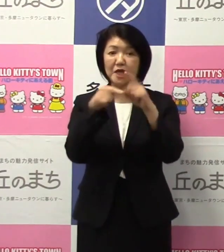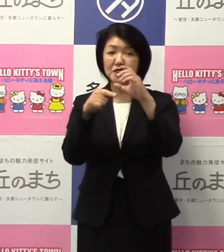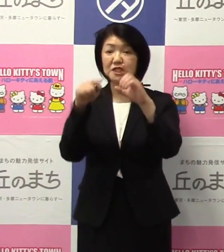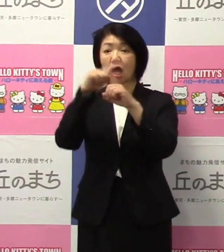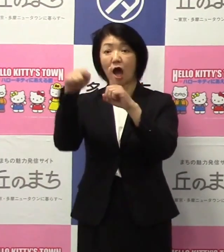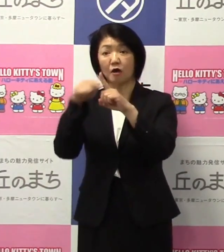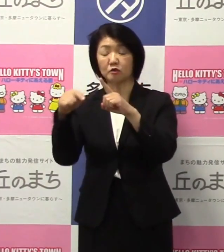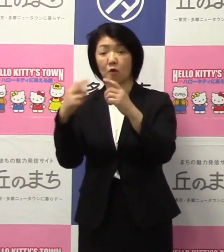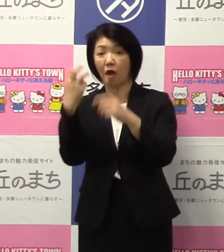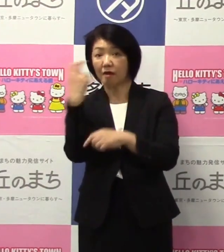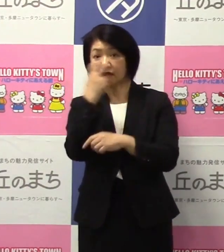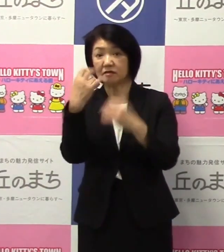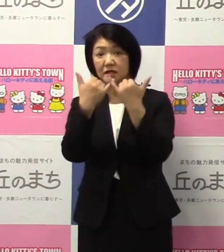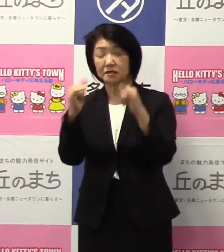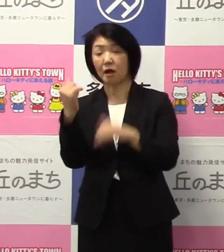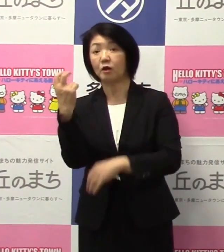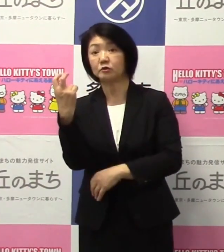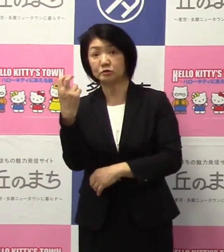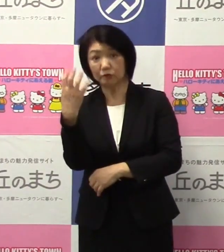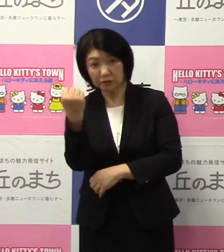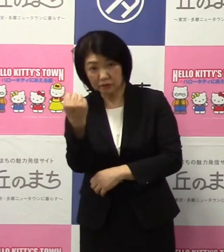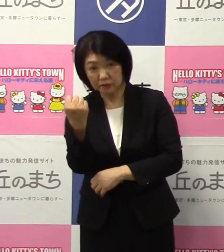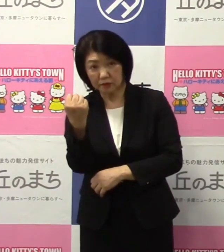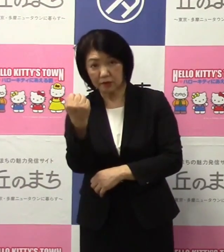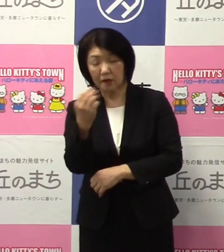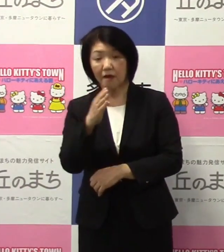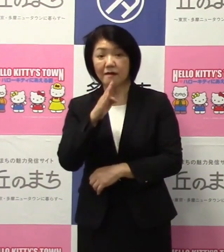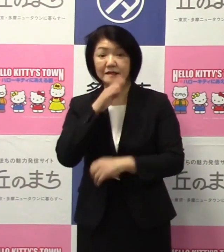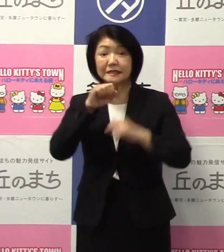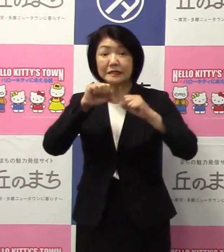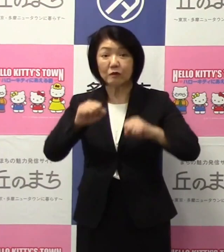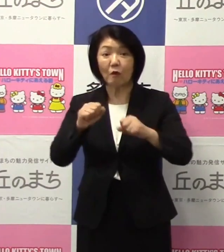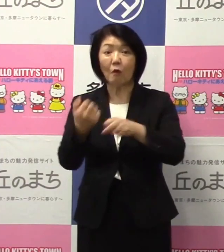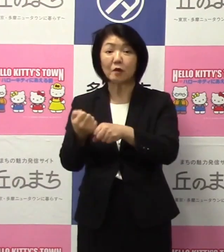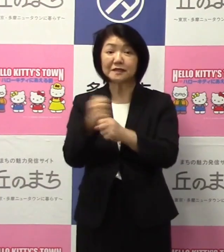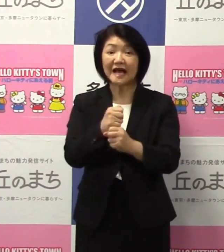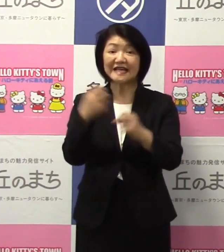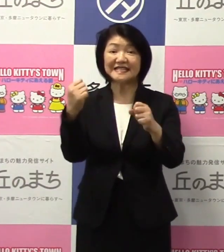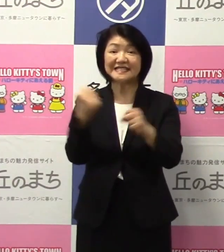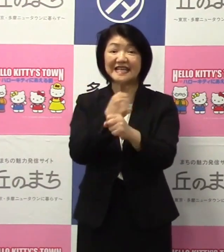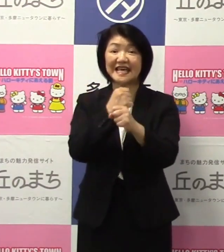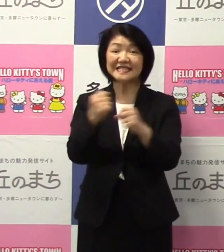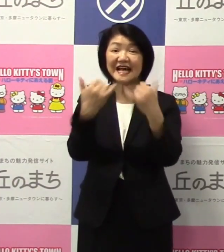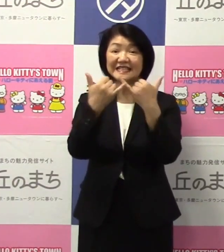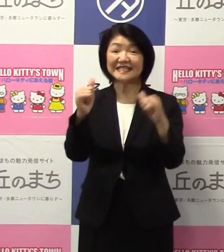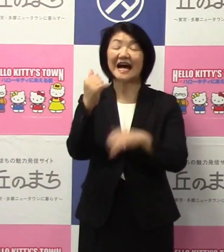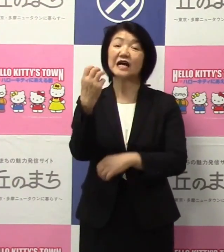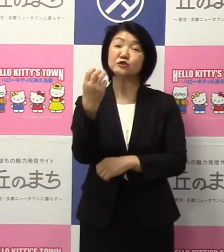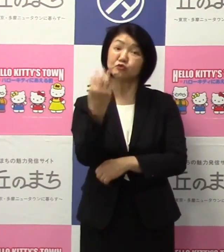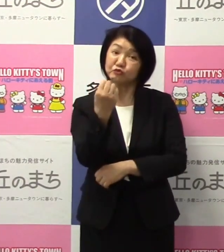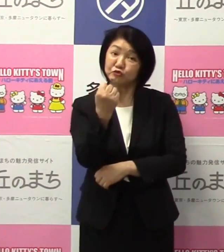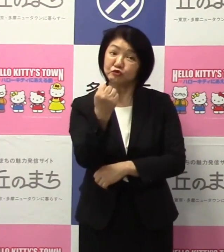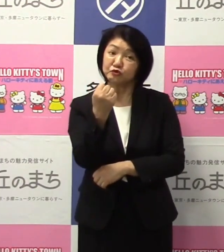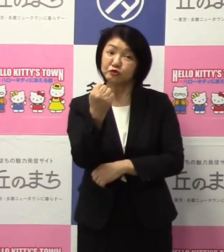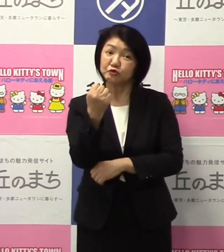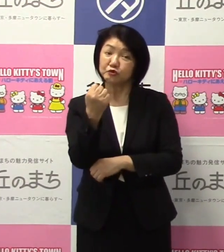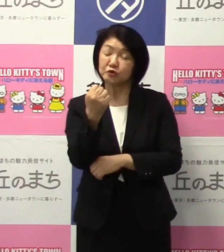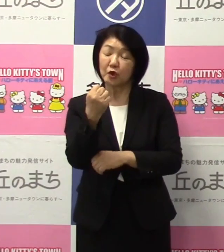PCR 検査者数、実効再生産数、陽性